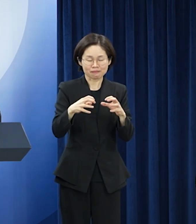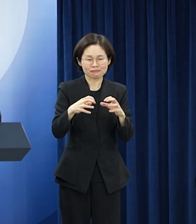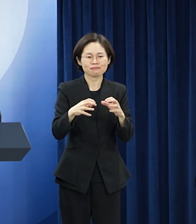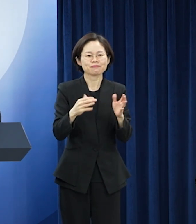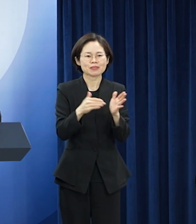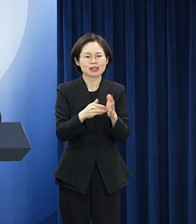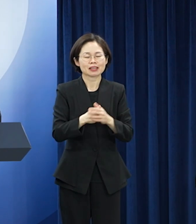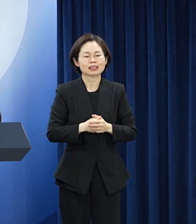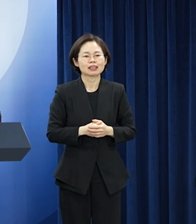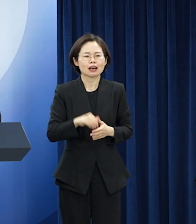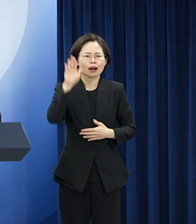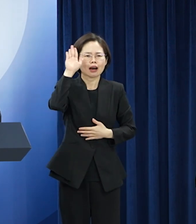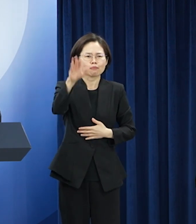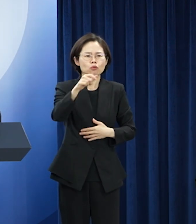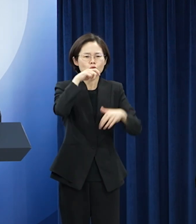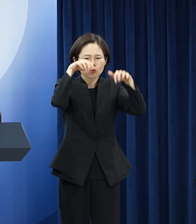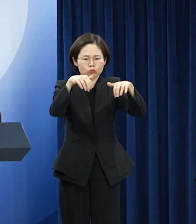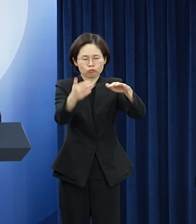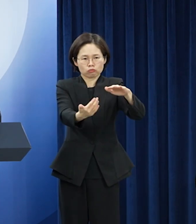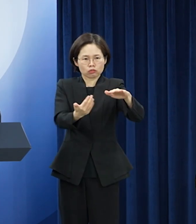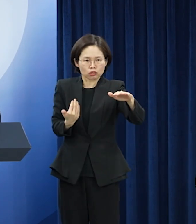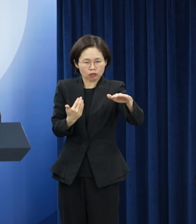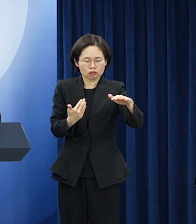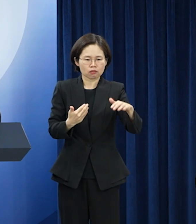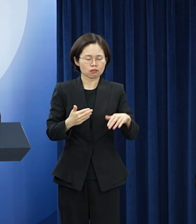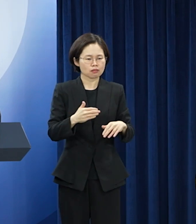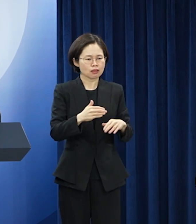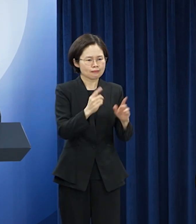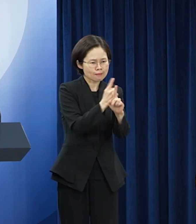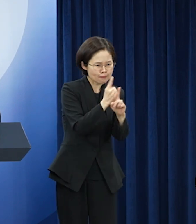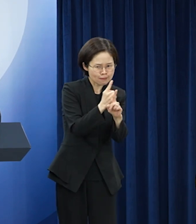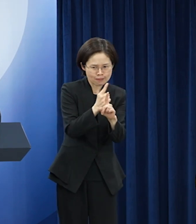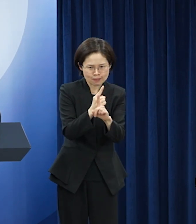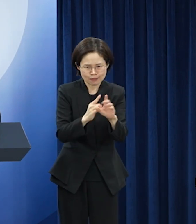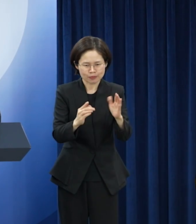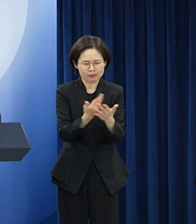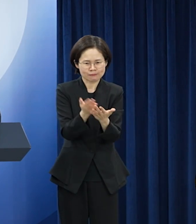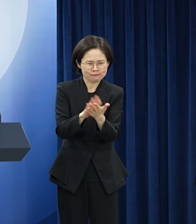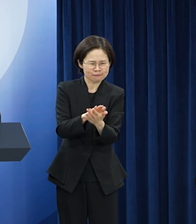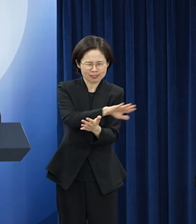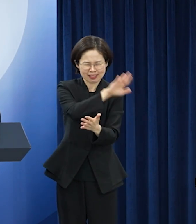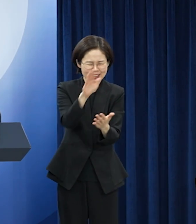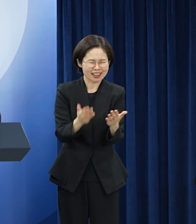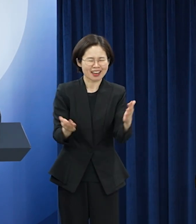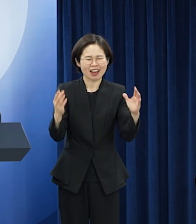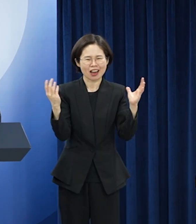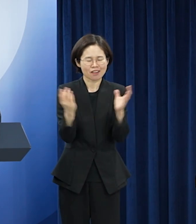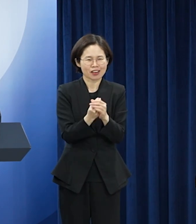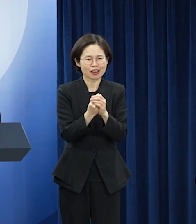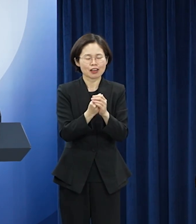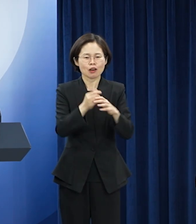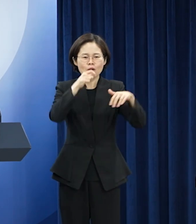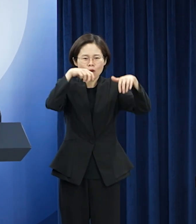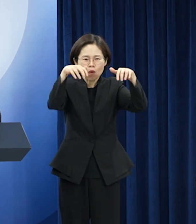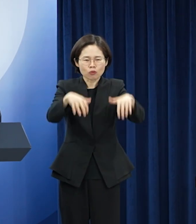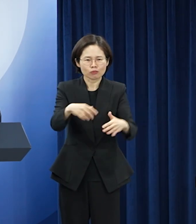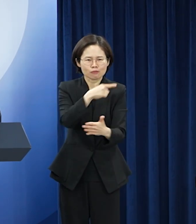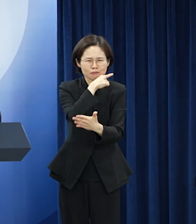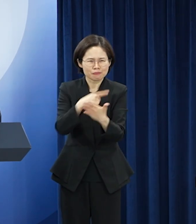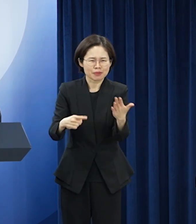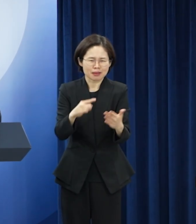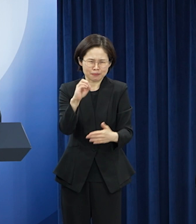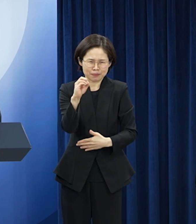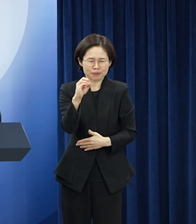기간 동안 필요한 사전 현장 조치를 신속히 완료하여 홍수 대응에 사각지대가 없도록